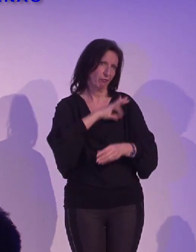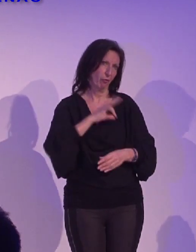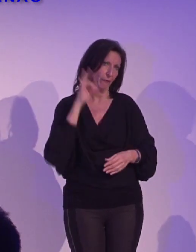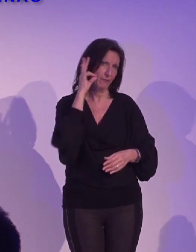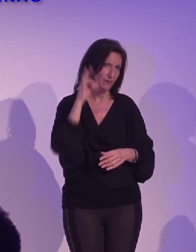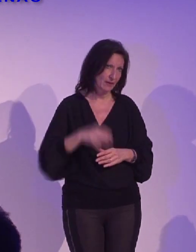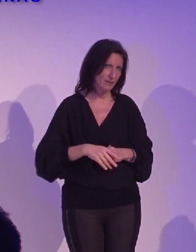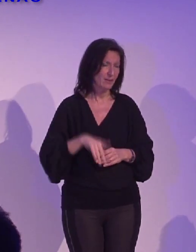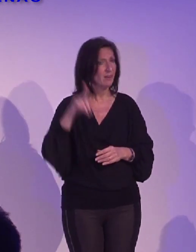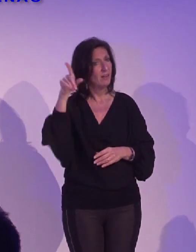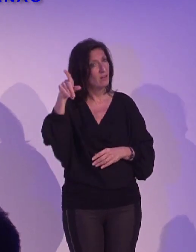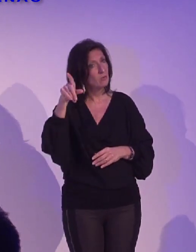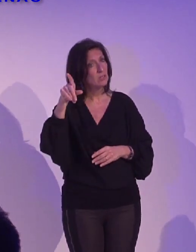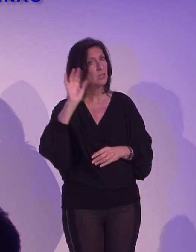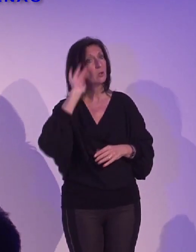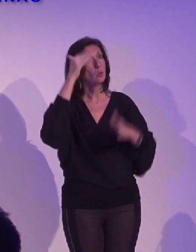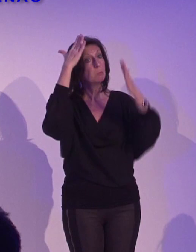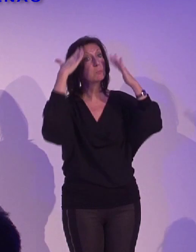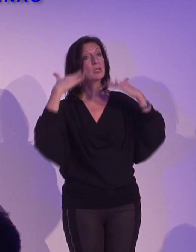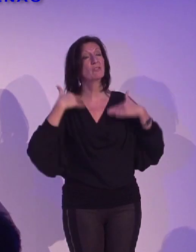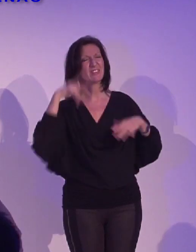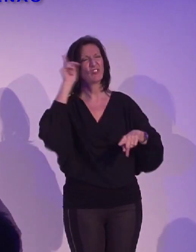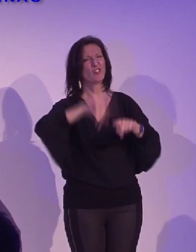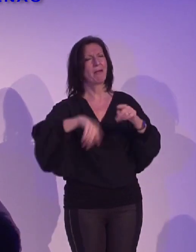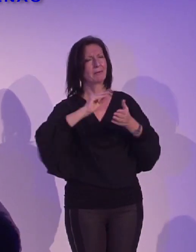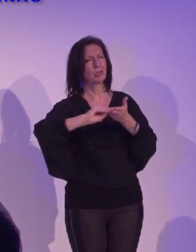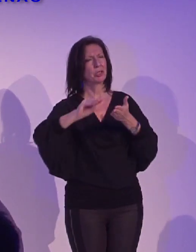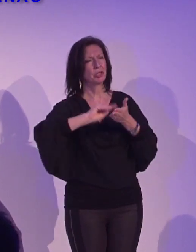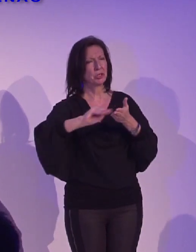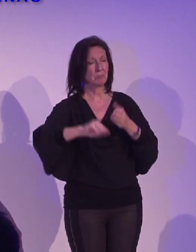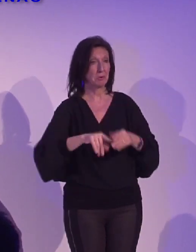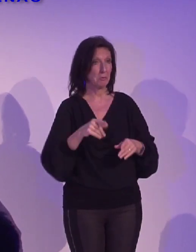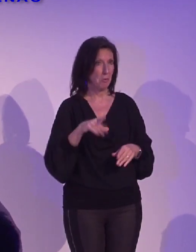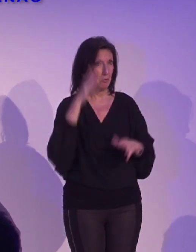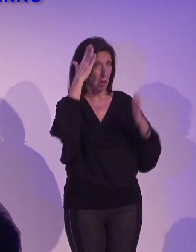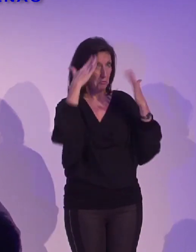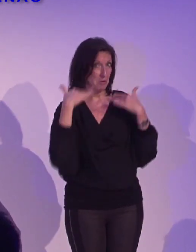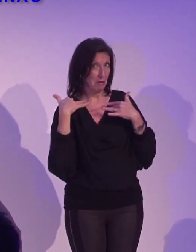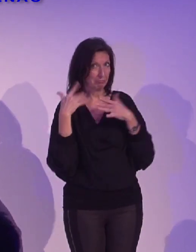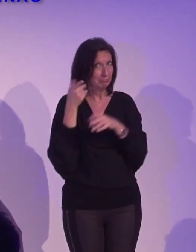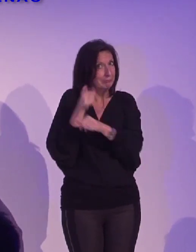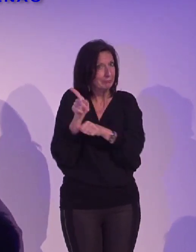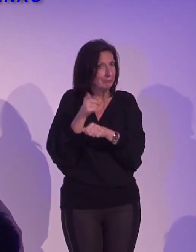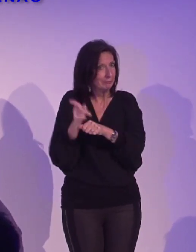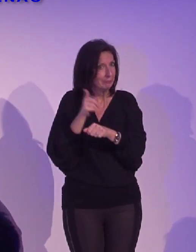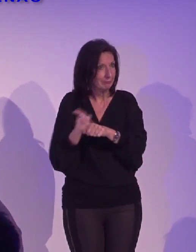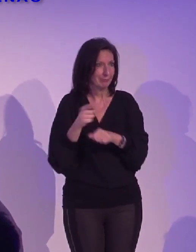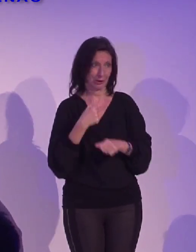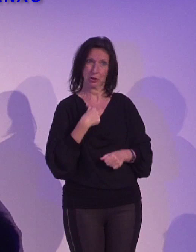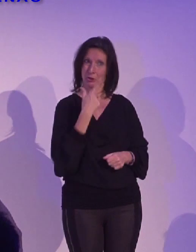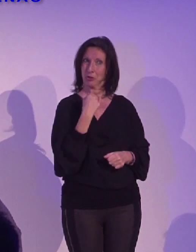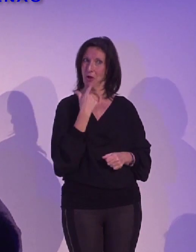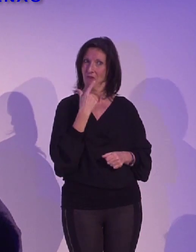und die hat etwas Schäbiges über die Schwestern geschrieben. Sie hat sich auch über die Schwestern lustig gemacht. Das hat mir auch gefallen.